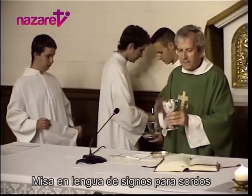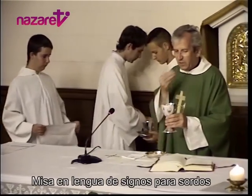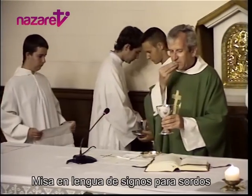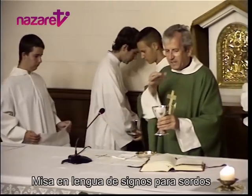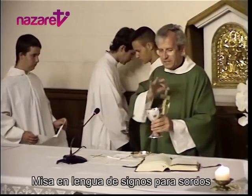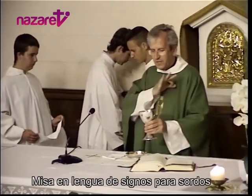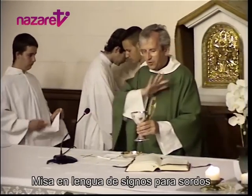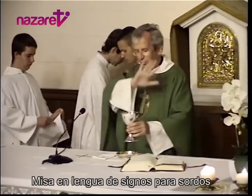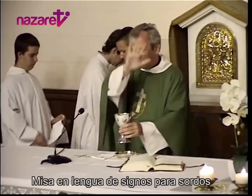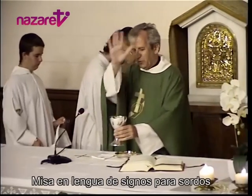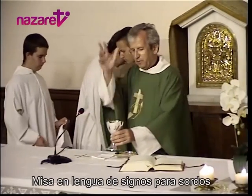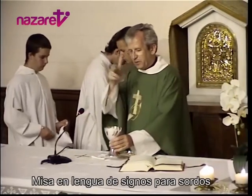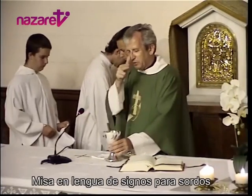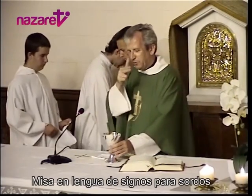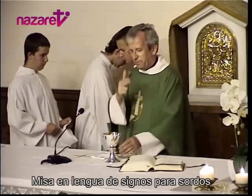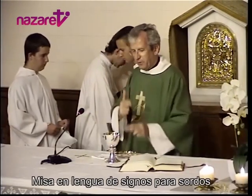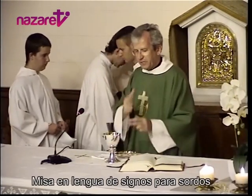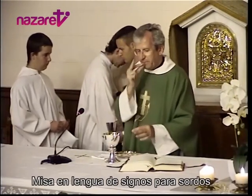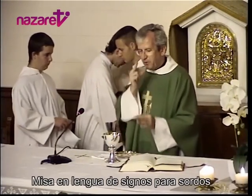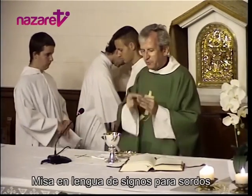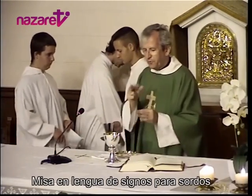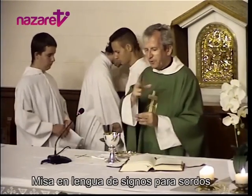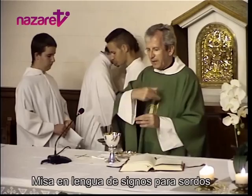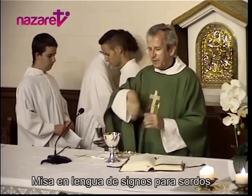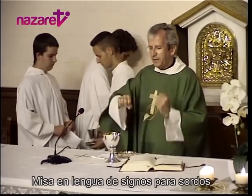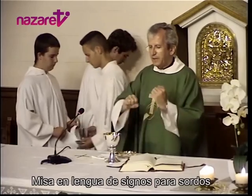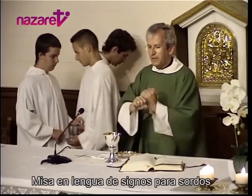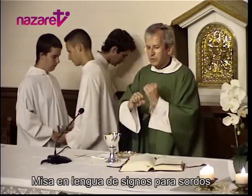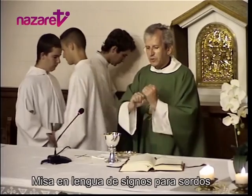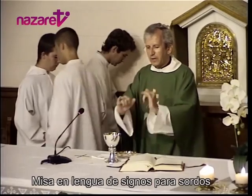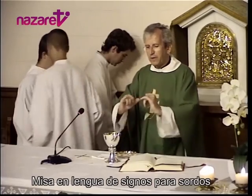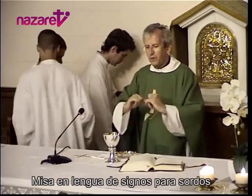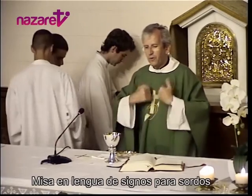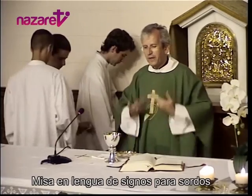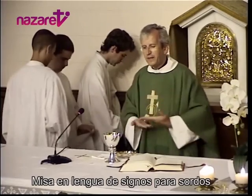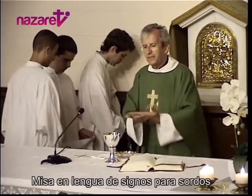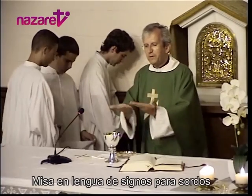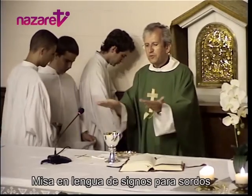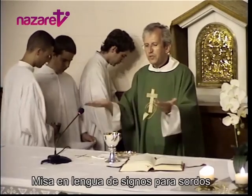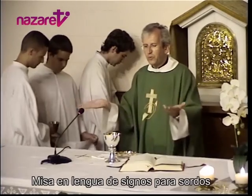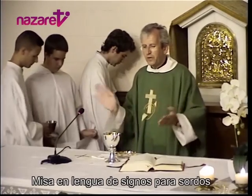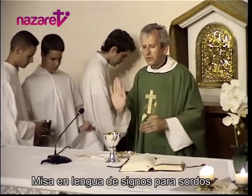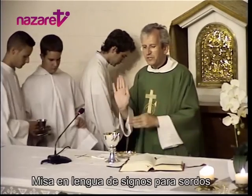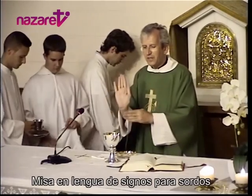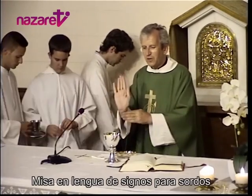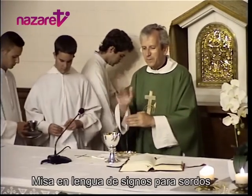Bendito seas, Señor Dios del universo, por este vino, fruto de la vid y de nuestro trabajo, que recibimos de tu generosidad y ahora te